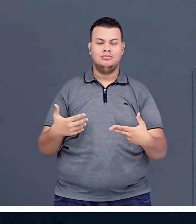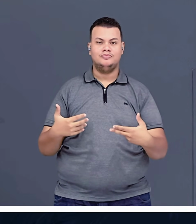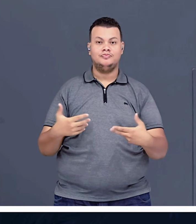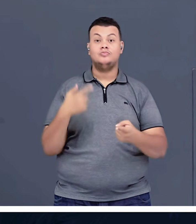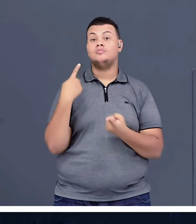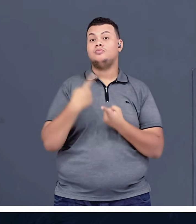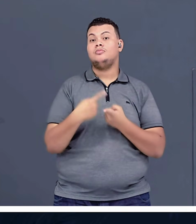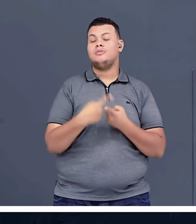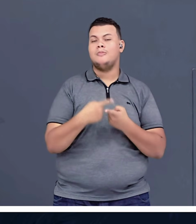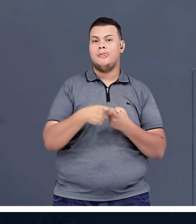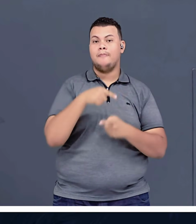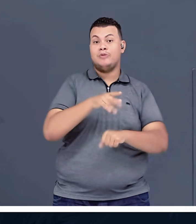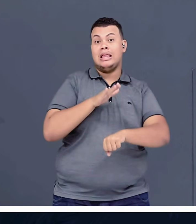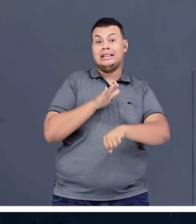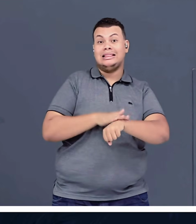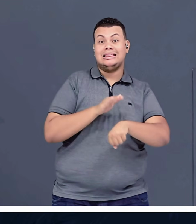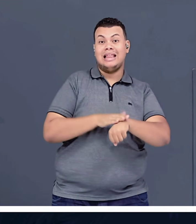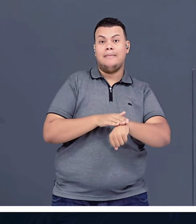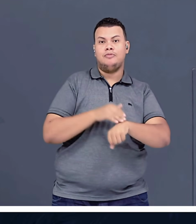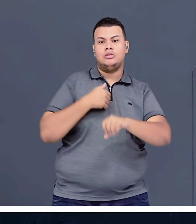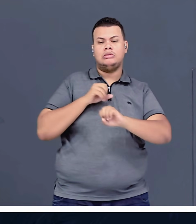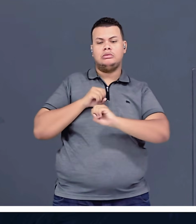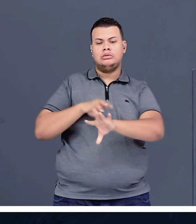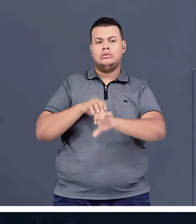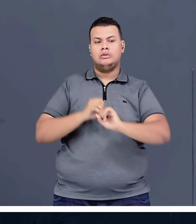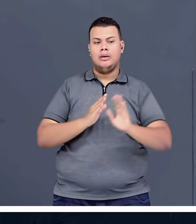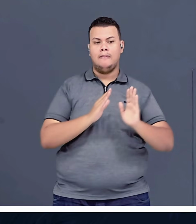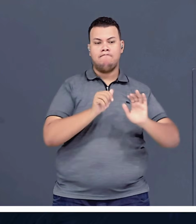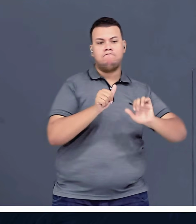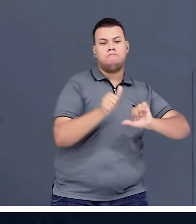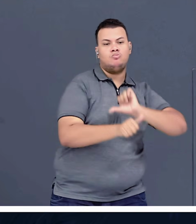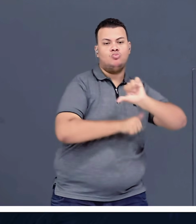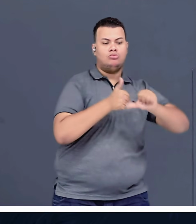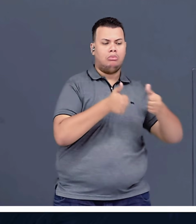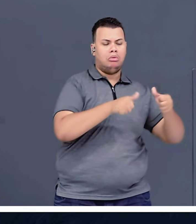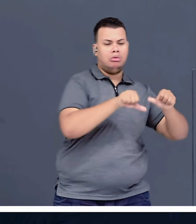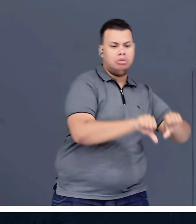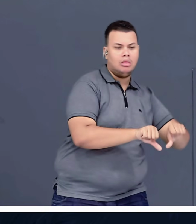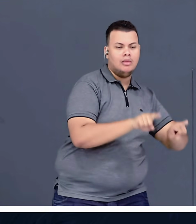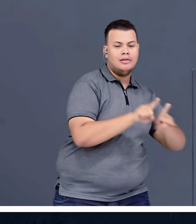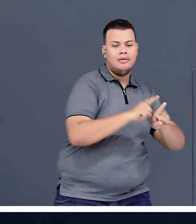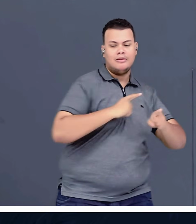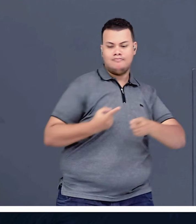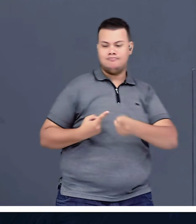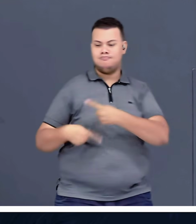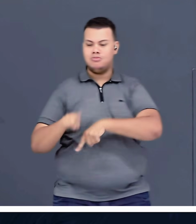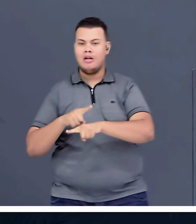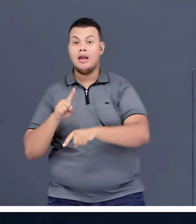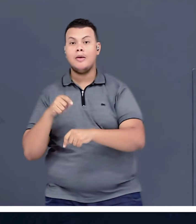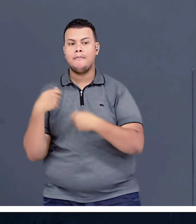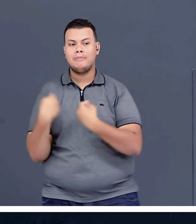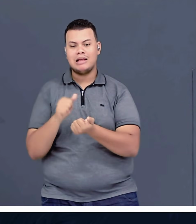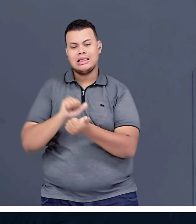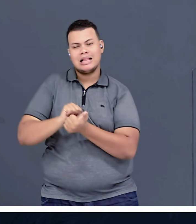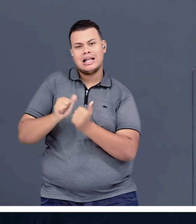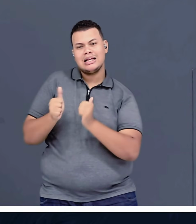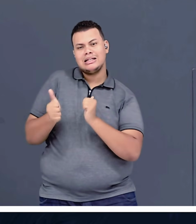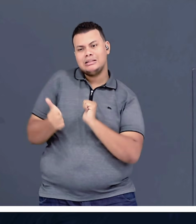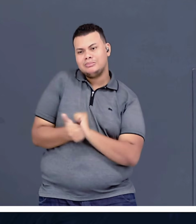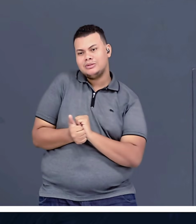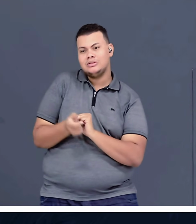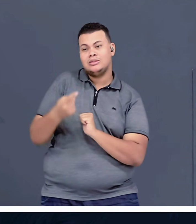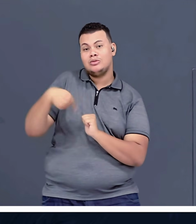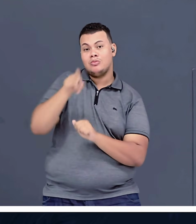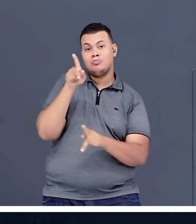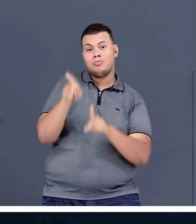Porque o tempo de transição entre a escassez e a abundância é um tempo de adaptação. O povo tem que aprender a depender